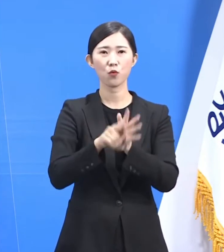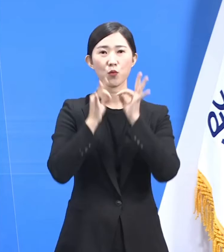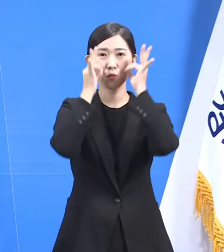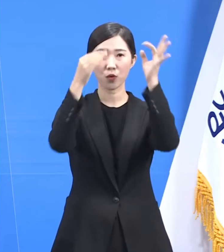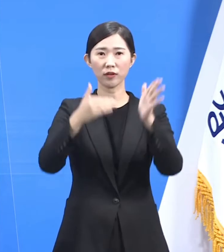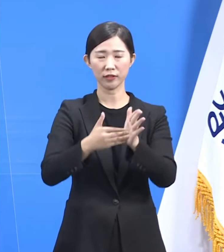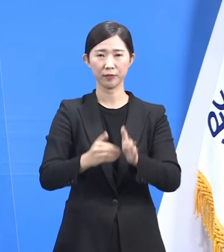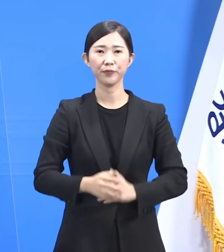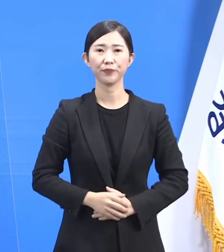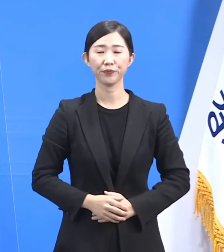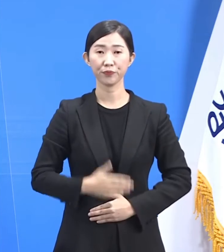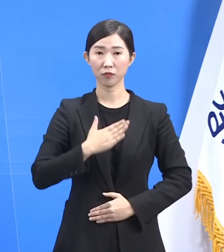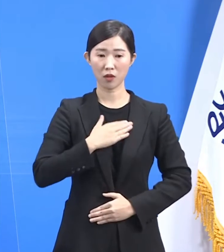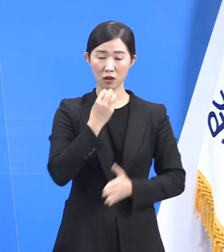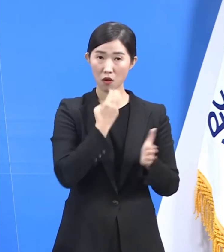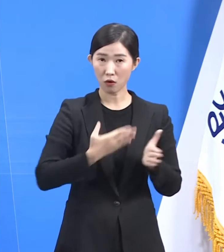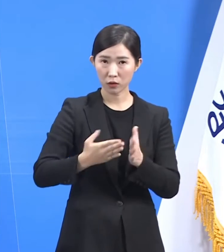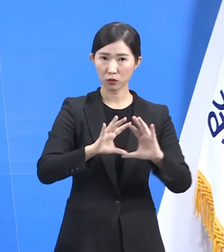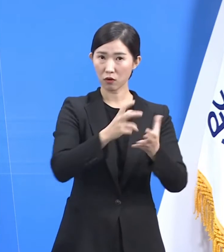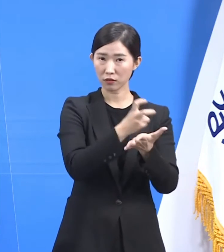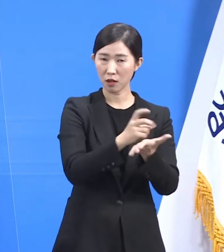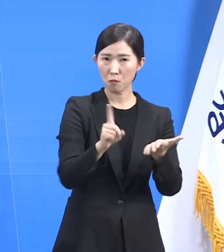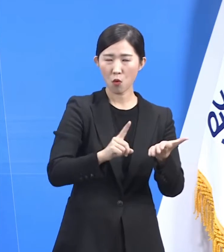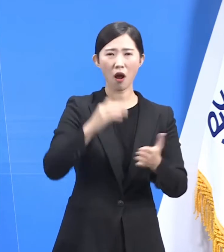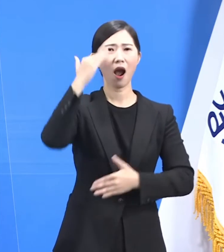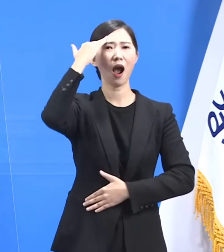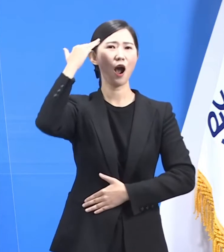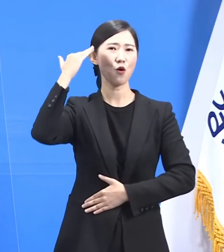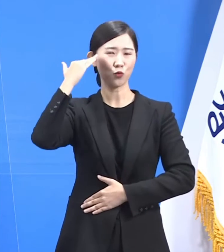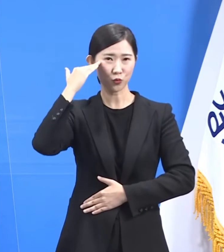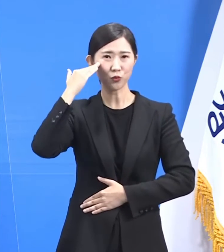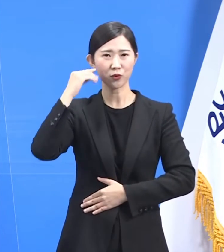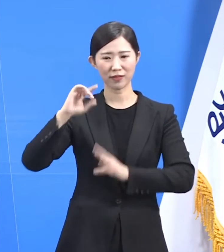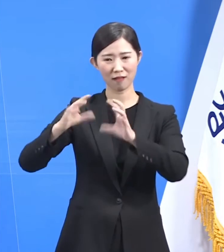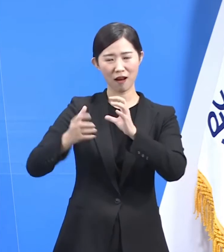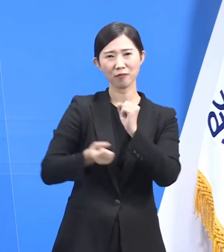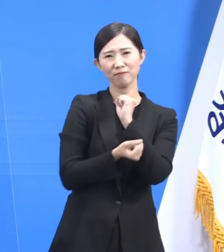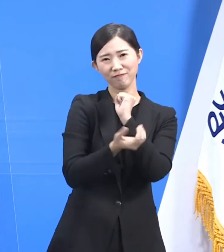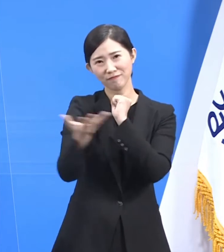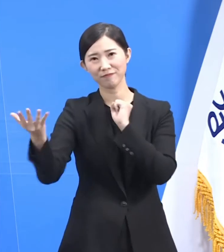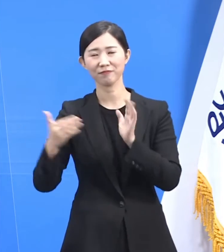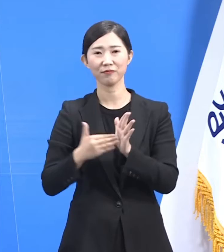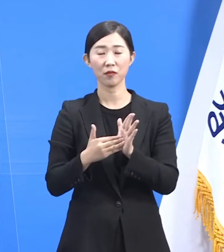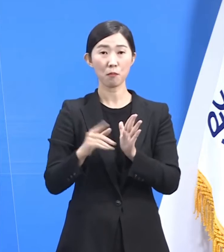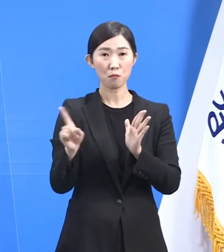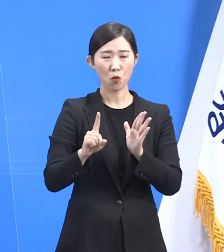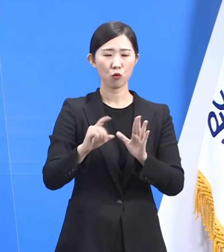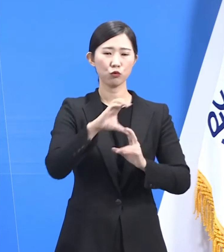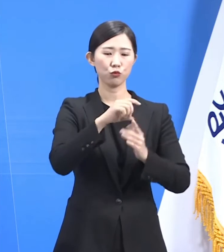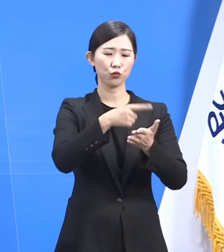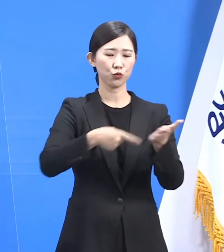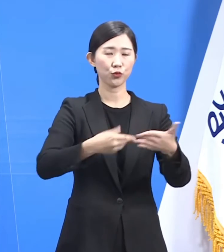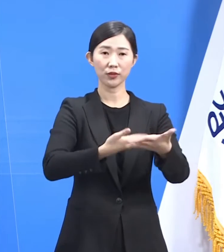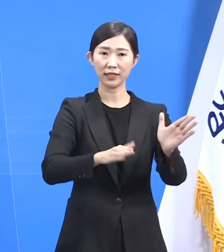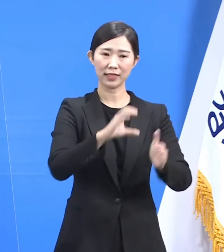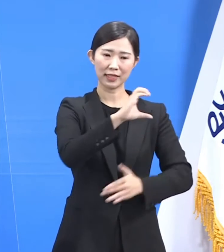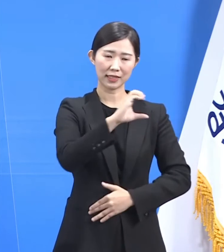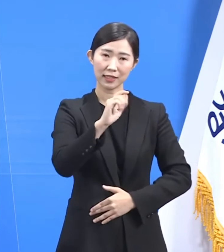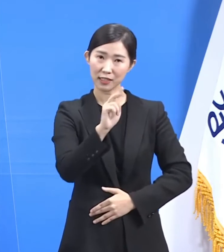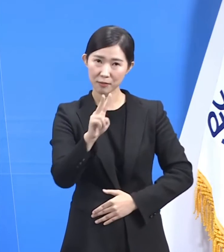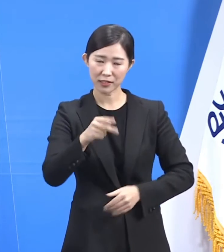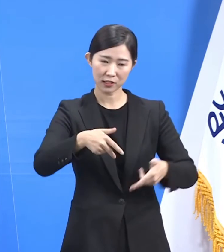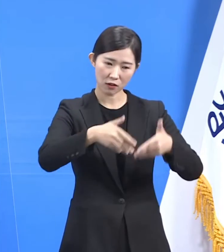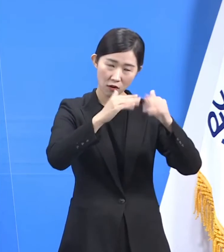우리 경기도의 정책은 대한민국의 표준이 됐습니다. 수술실 CCTV 설치, 청소 경비 노동자를